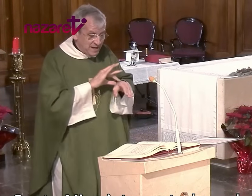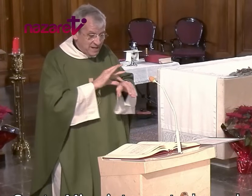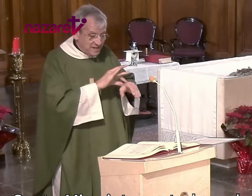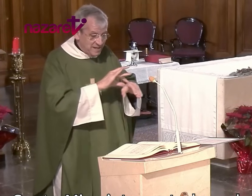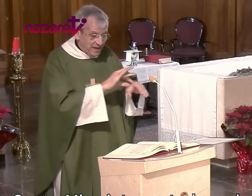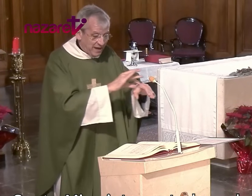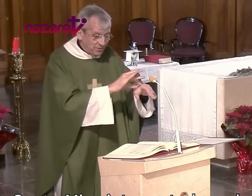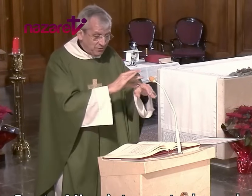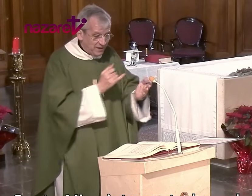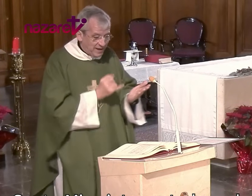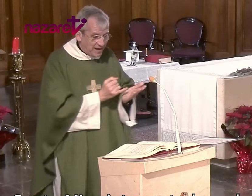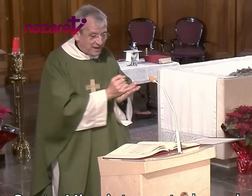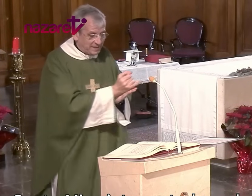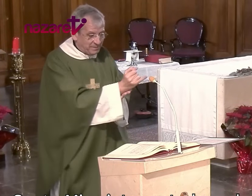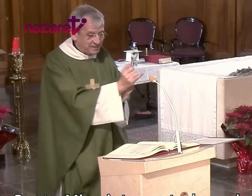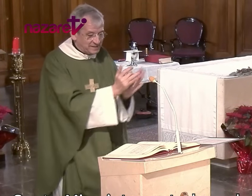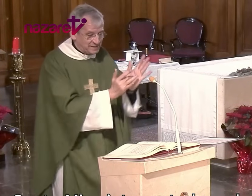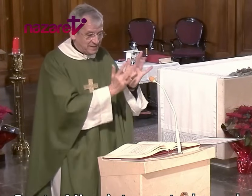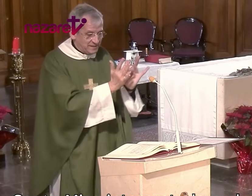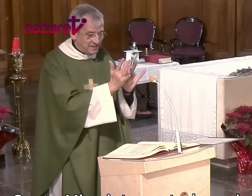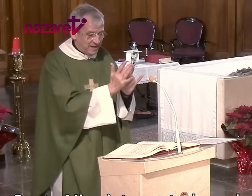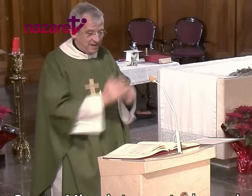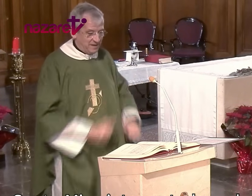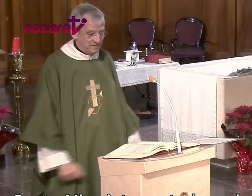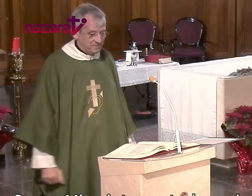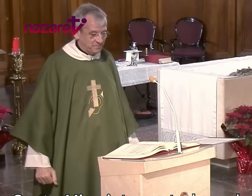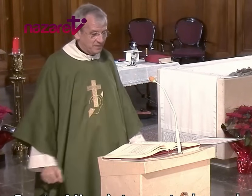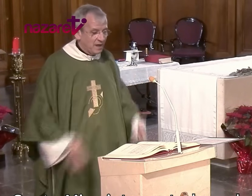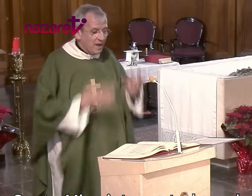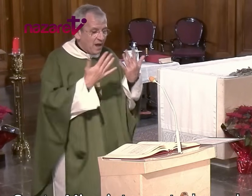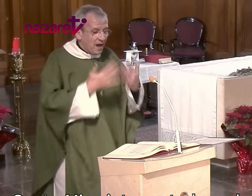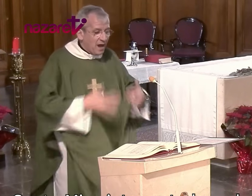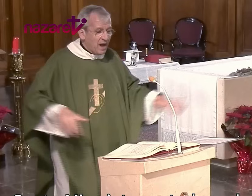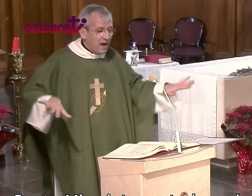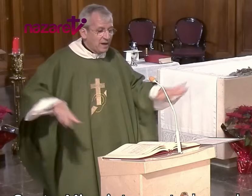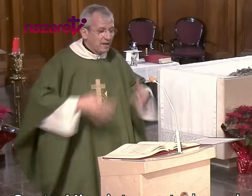han llegado a través de Él.